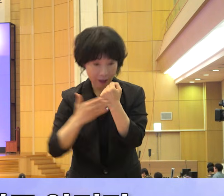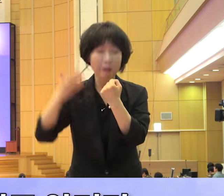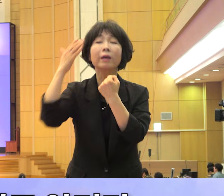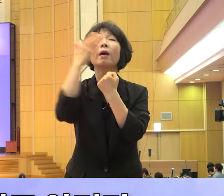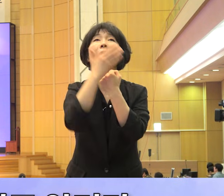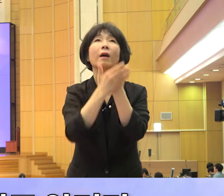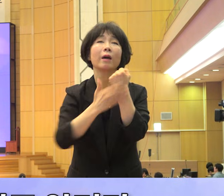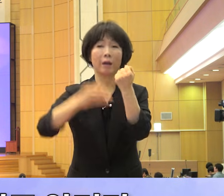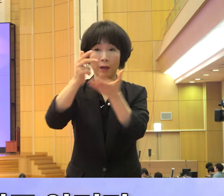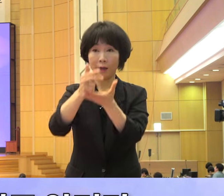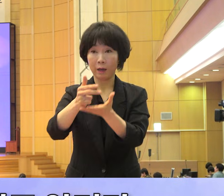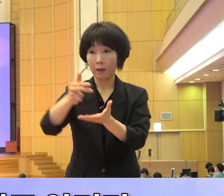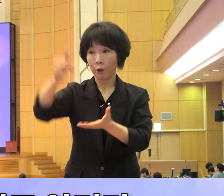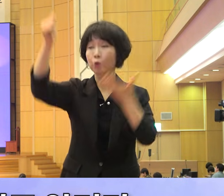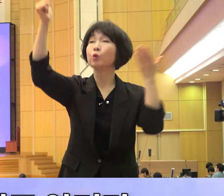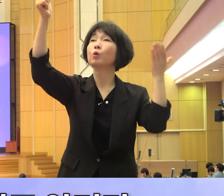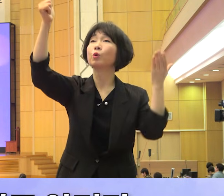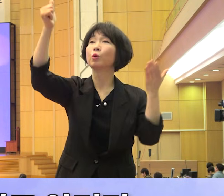은혜에